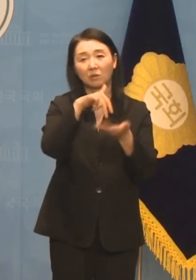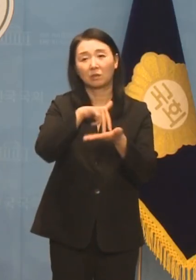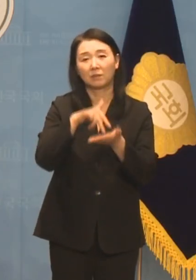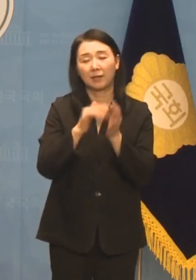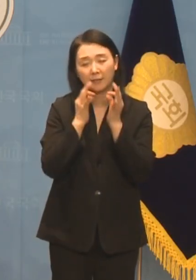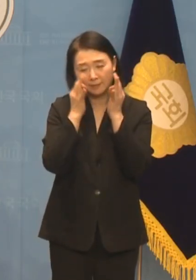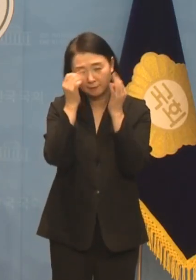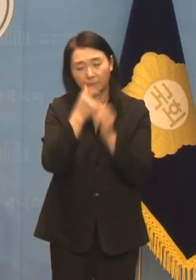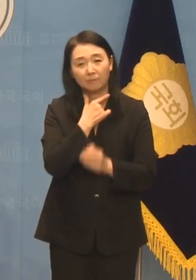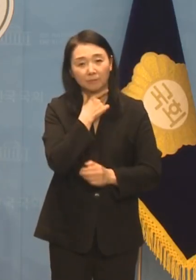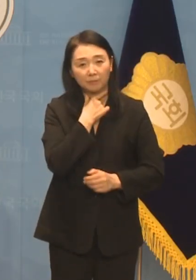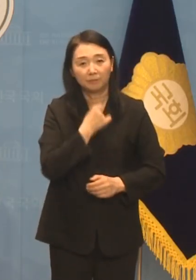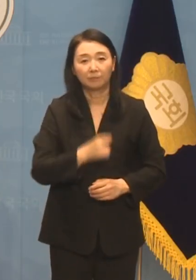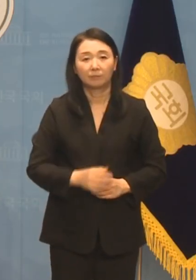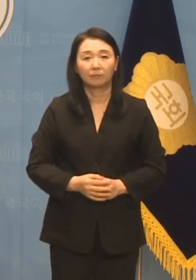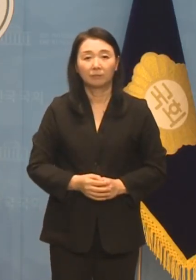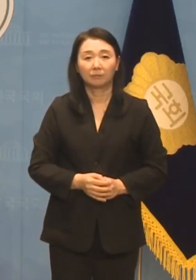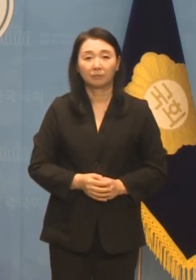간절히 바랍니다.